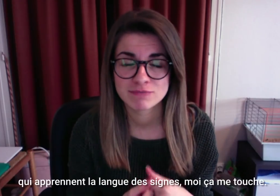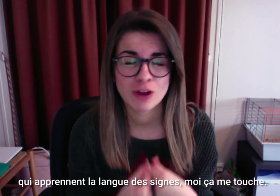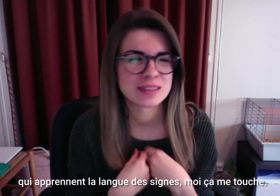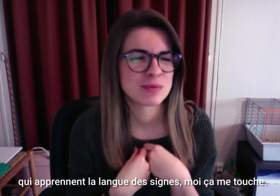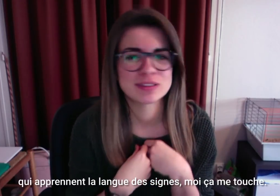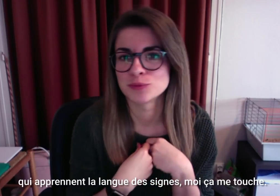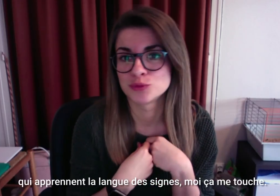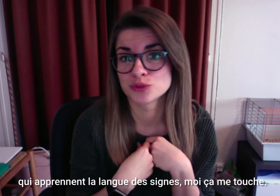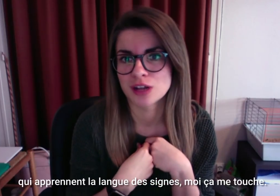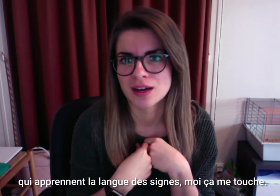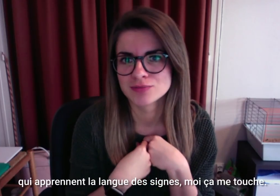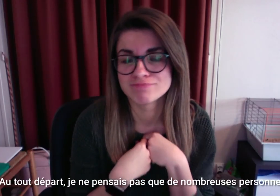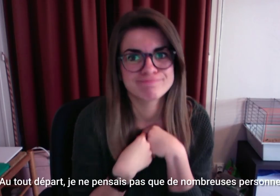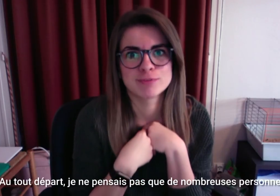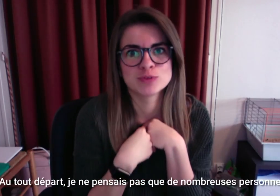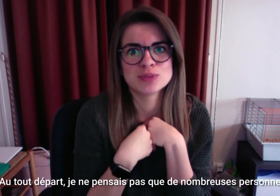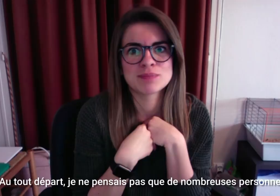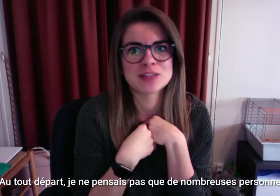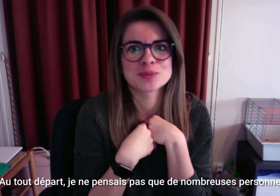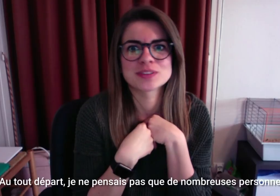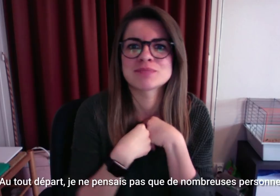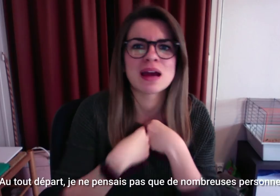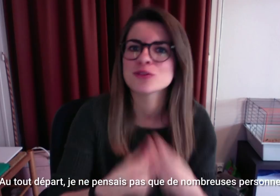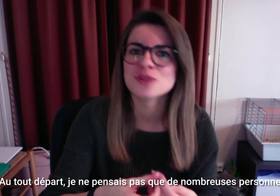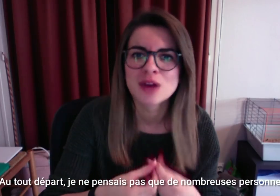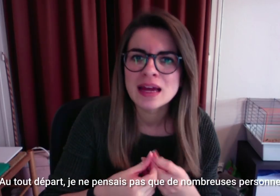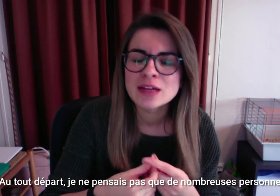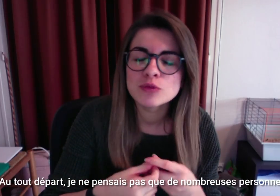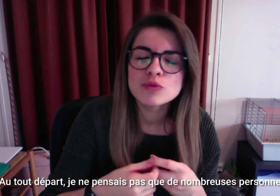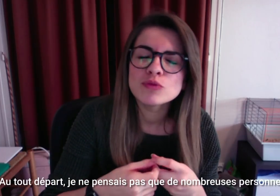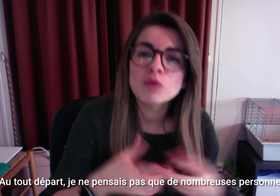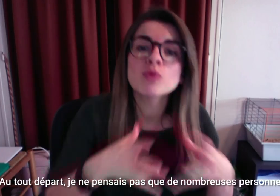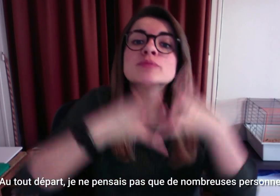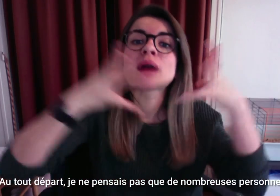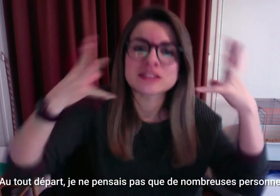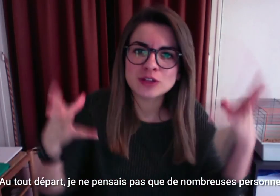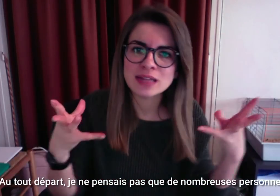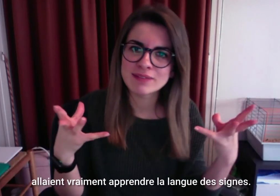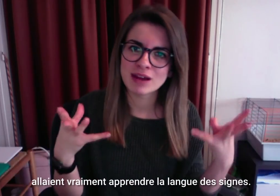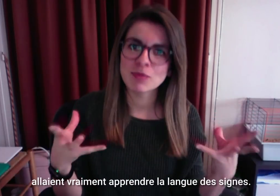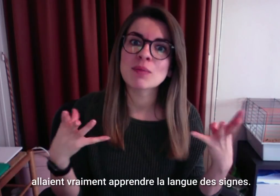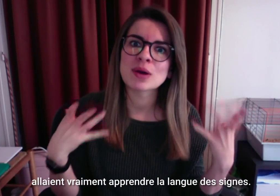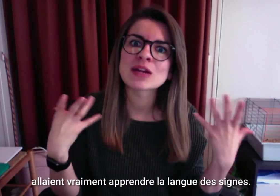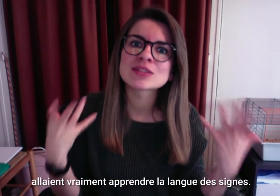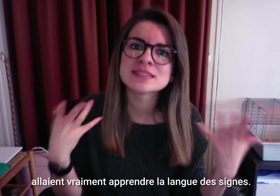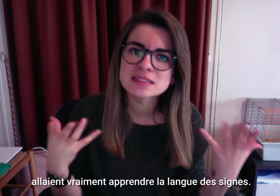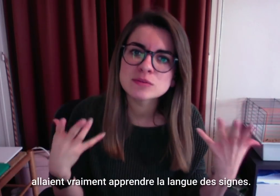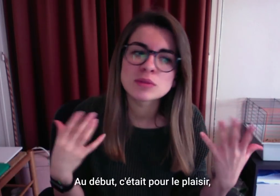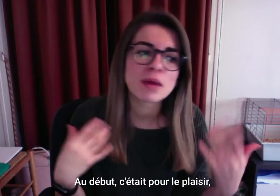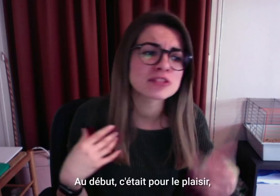Forcément, ça me touche. Donc, tous les pas, je ne pensais pas que de nombreuses personnes avaient vraiment appris la langue des signes, ou de part, c